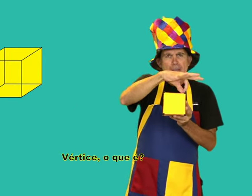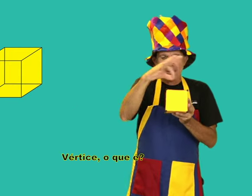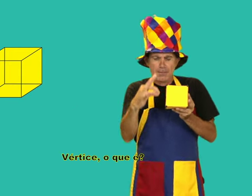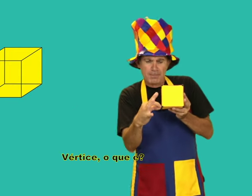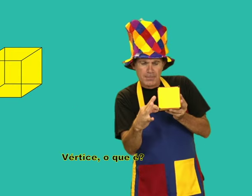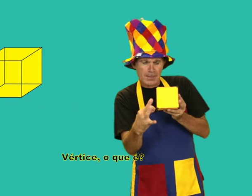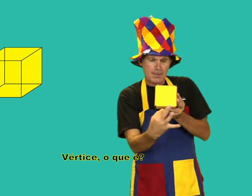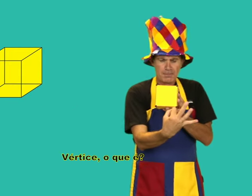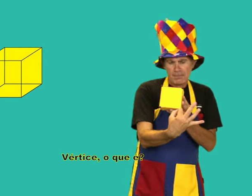Vértice,